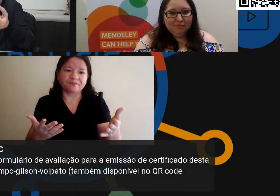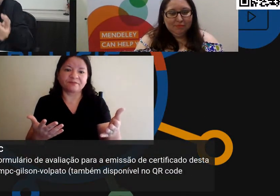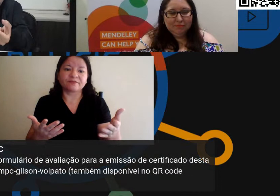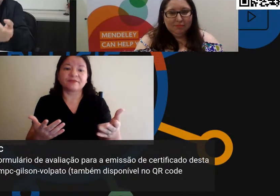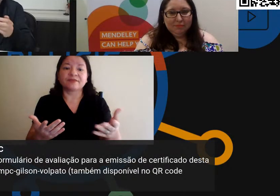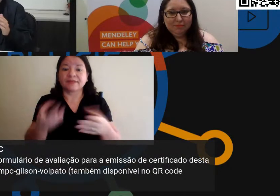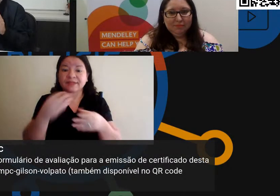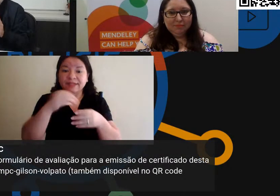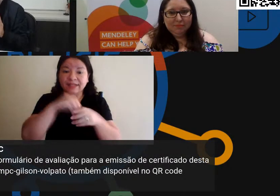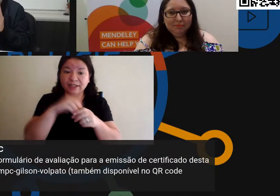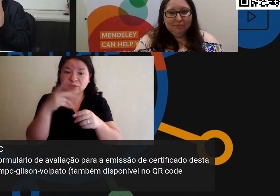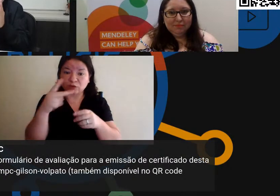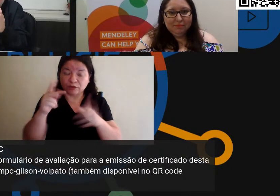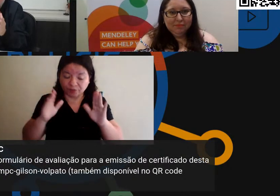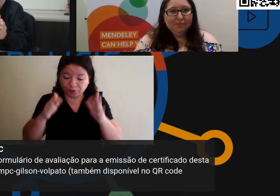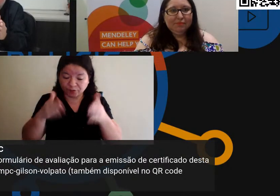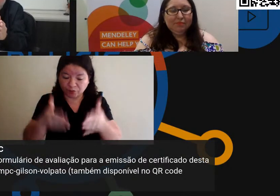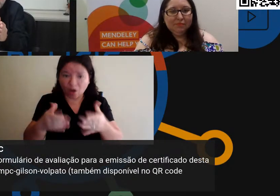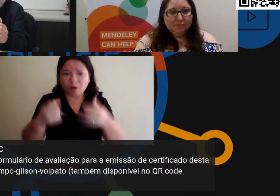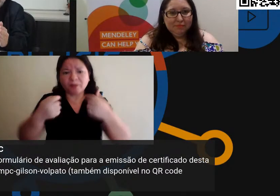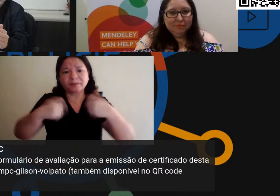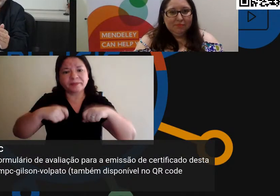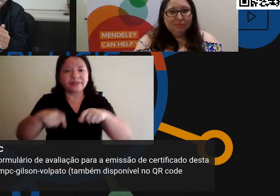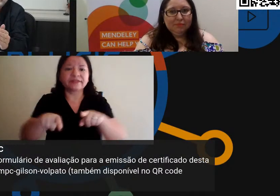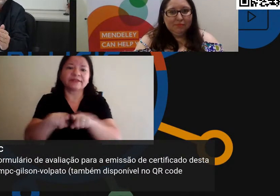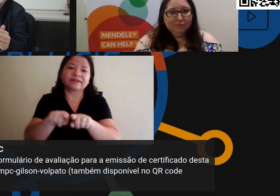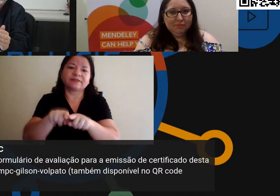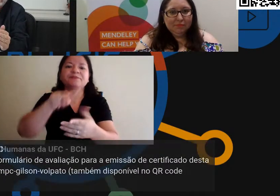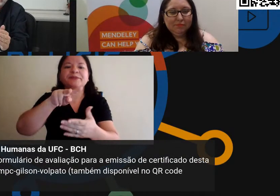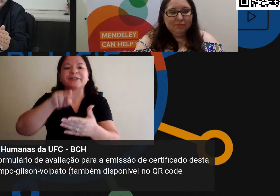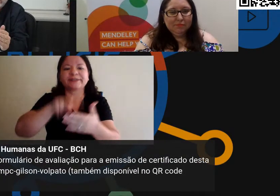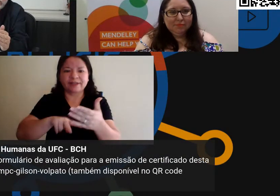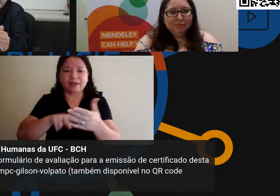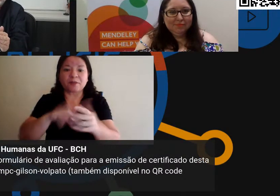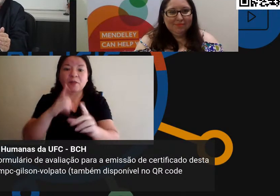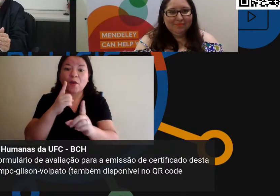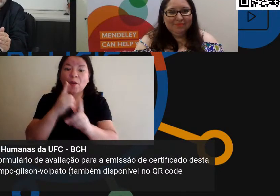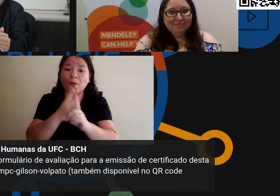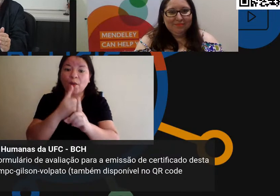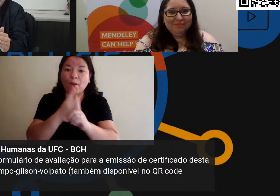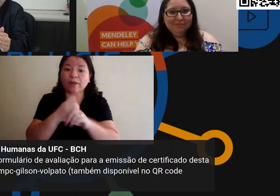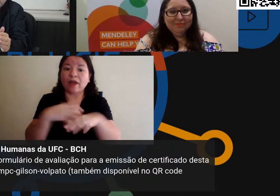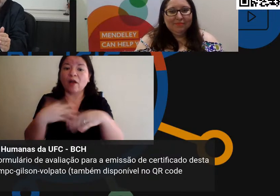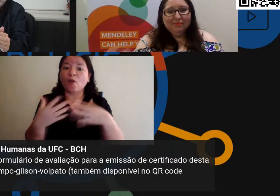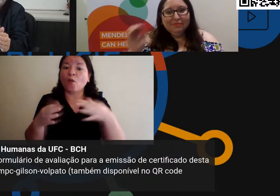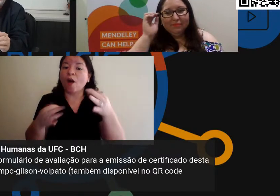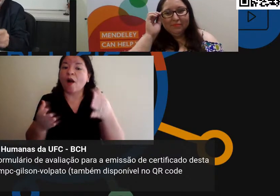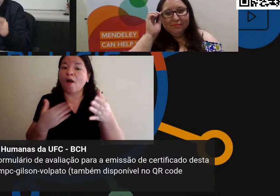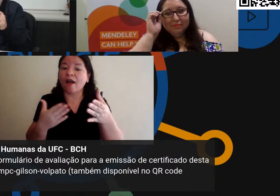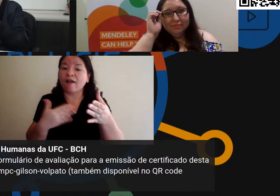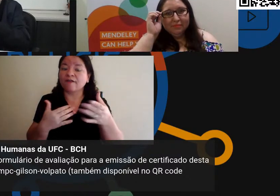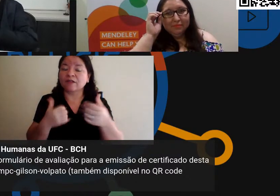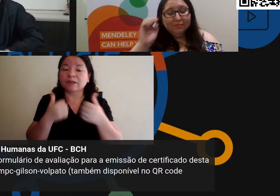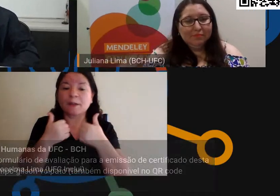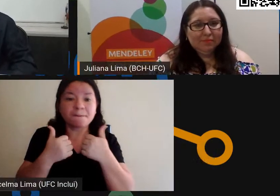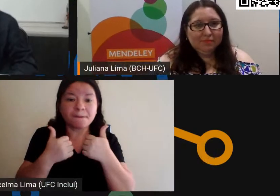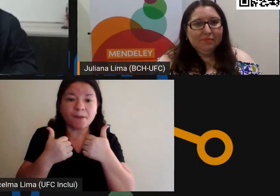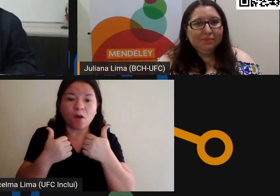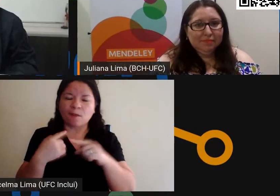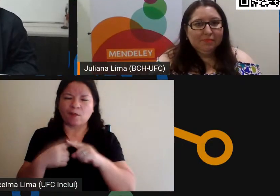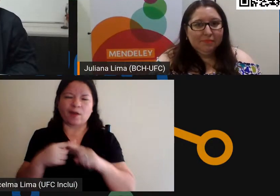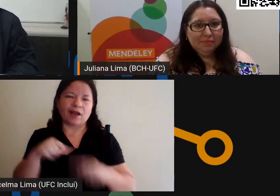da sua especialidade, você tem que ler a especialidade para descobrir quais são as revistas da minha especialidade que são boas. Porque aqui no